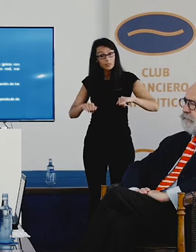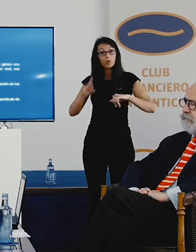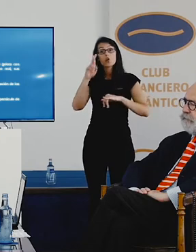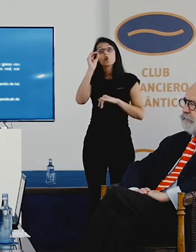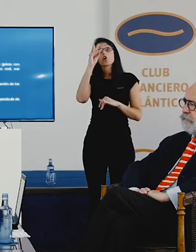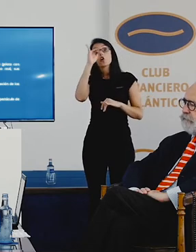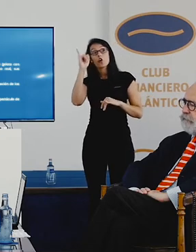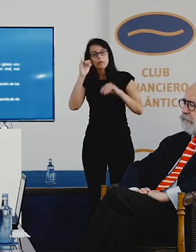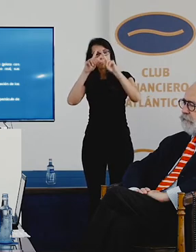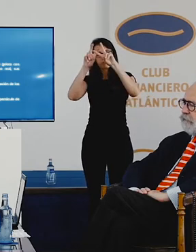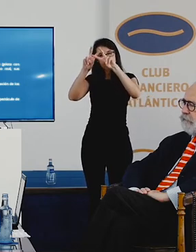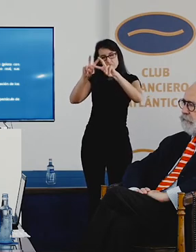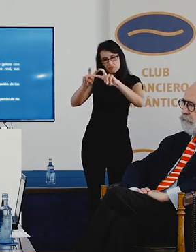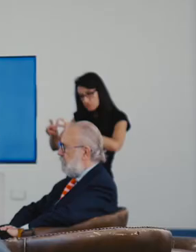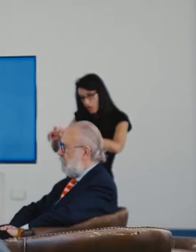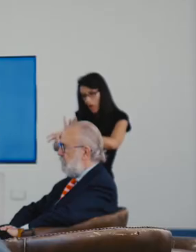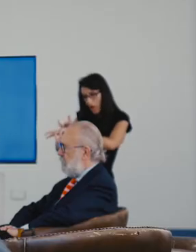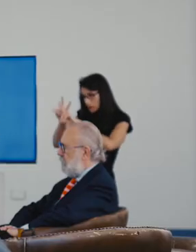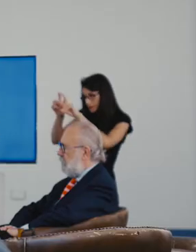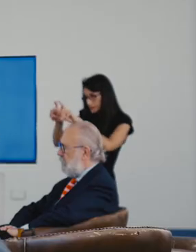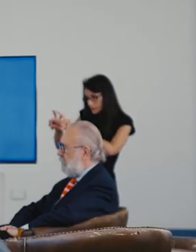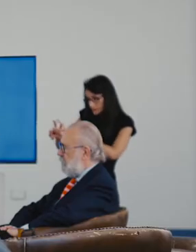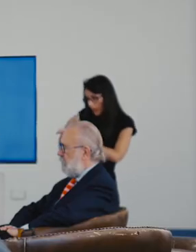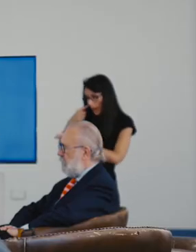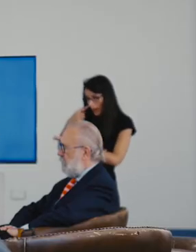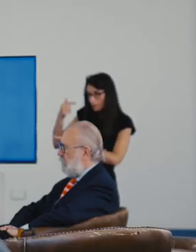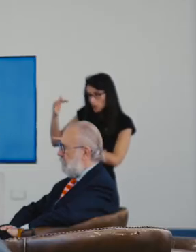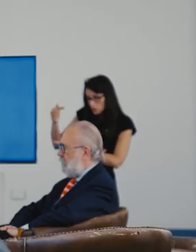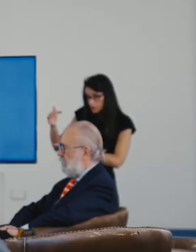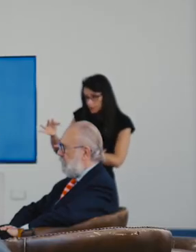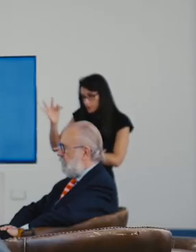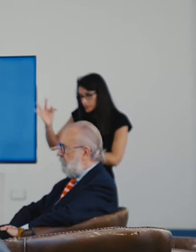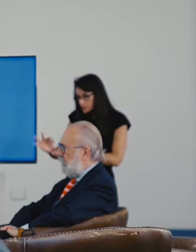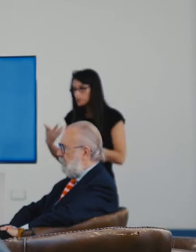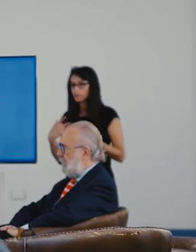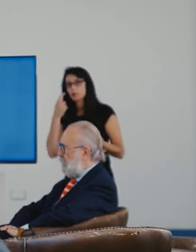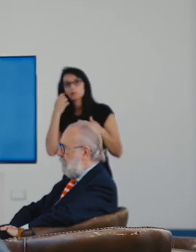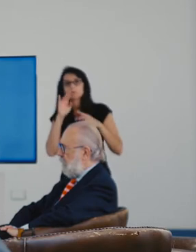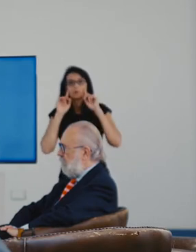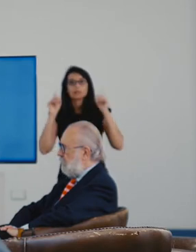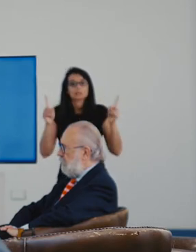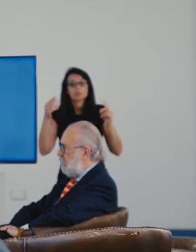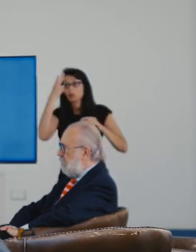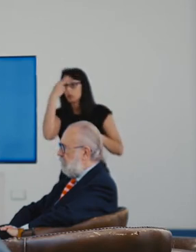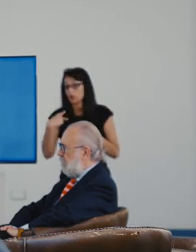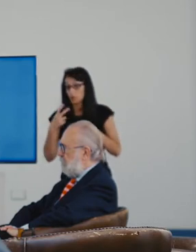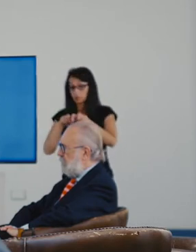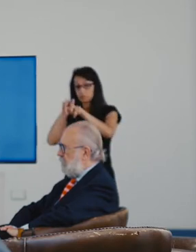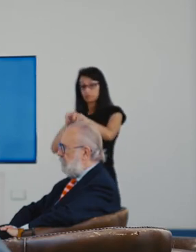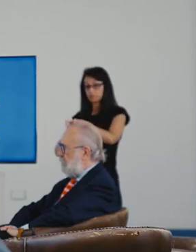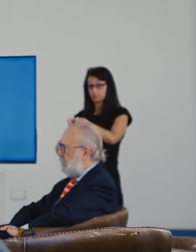no. Y una cosa muy importante, que les lancé yo como reto y les gustó. Hay la leyenda de que el ciego que vamos detrás en el tándem no hacemos nada, vamos a salir de